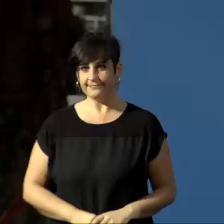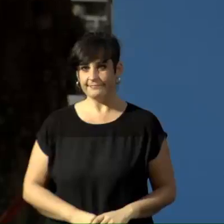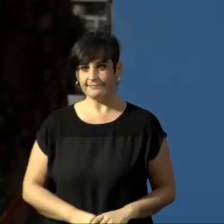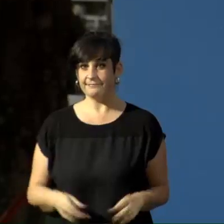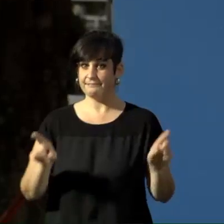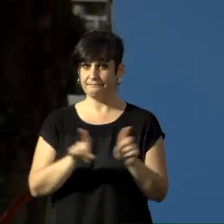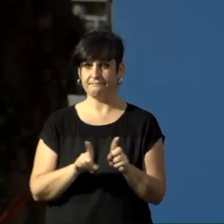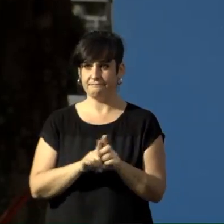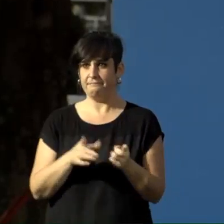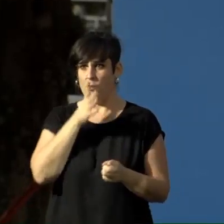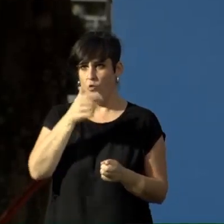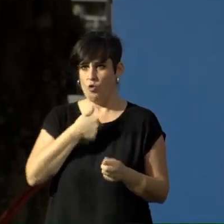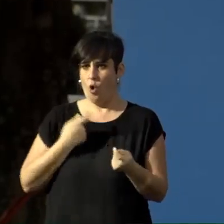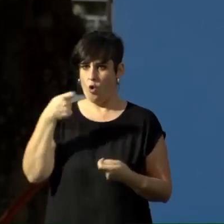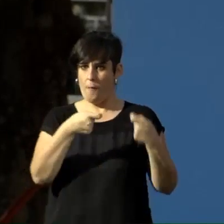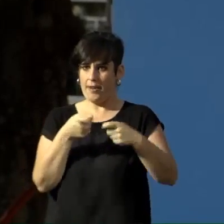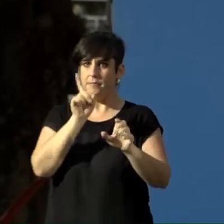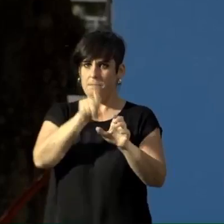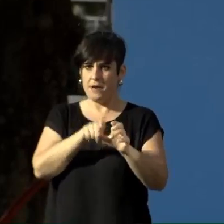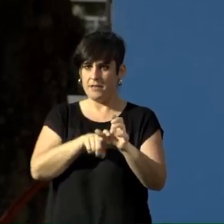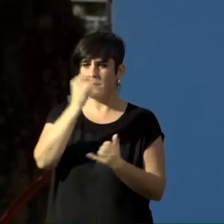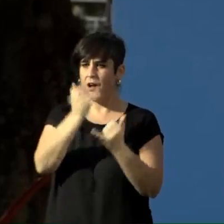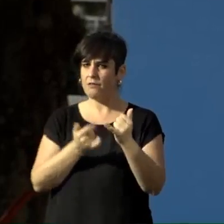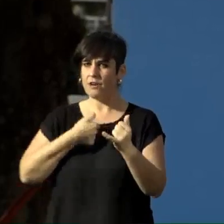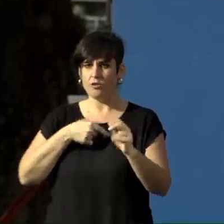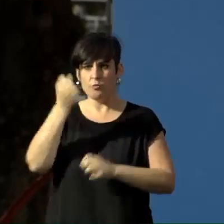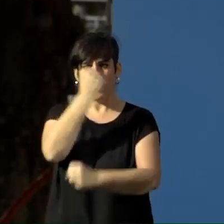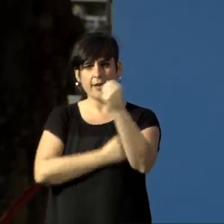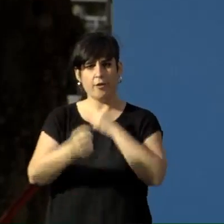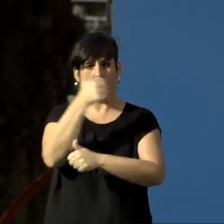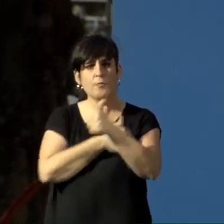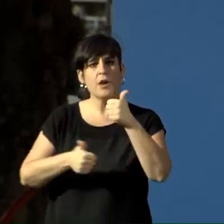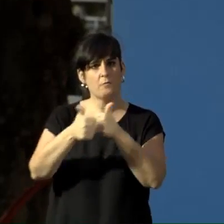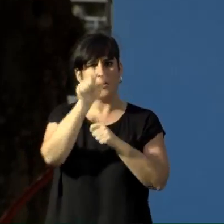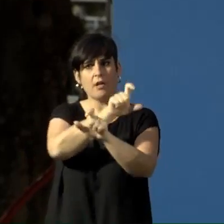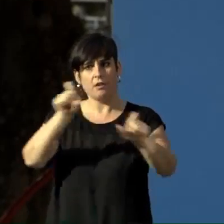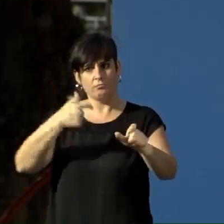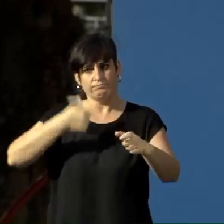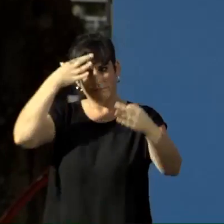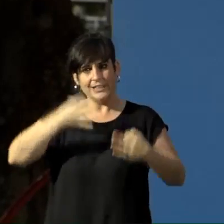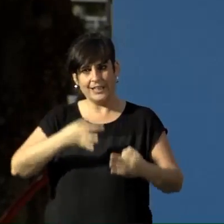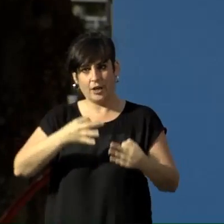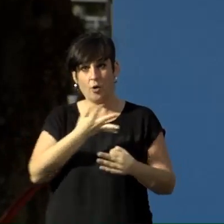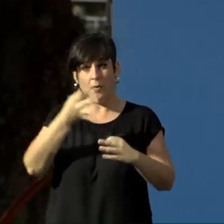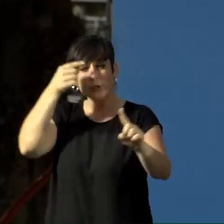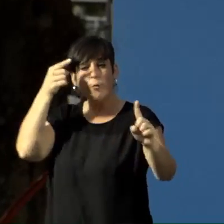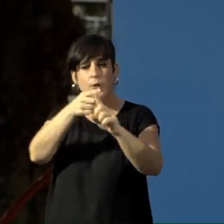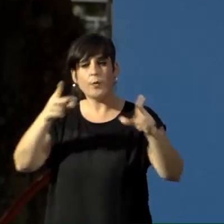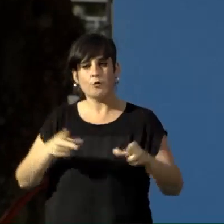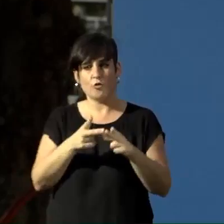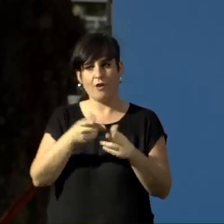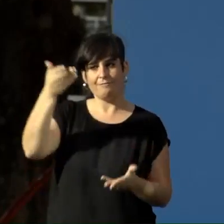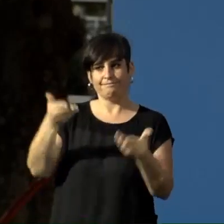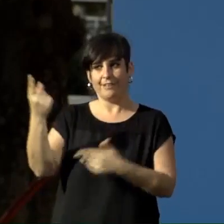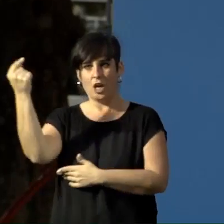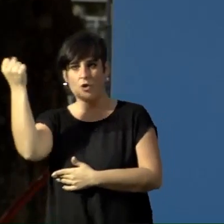Como cooperativista, creo nunha economía na que primen as persoas e o fin social sobre o capital,